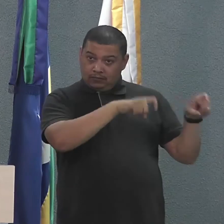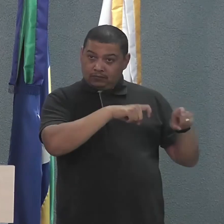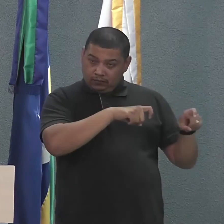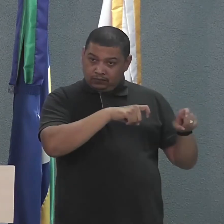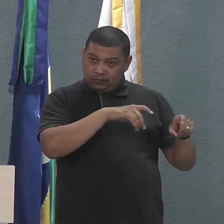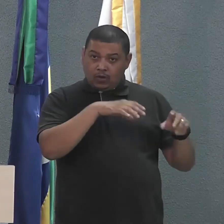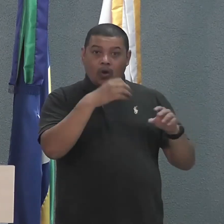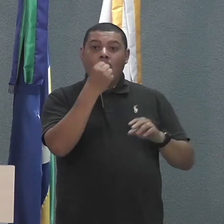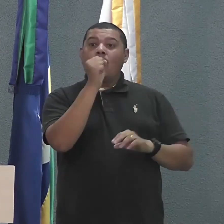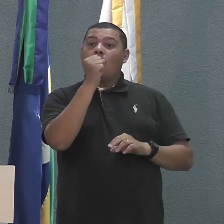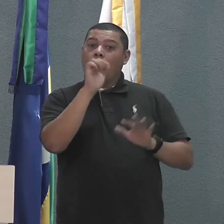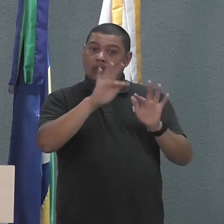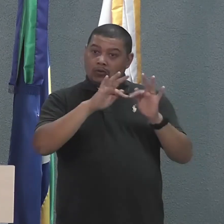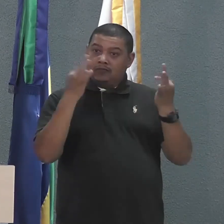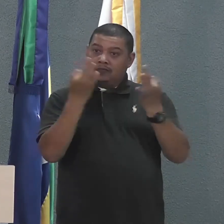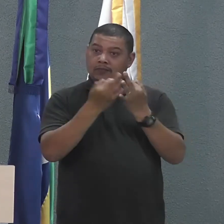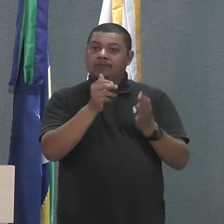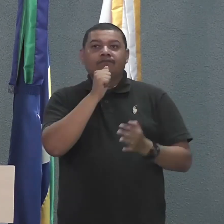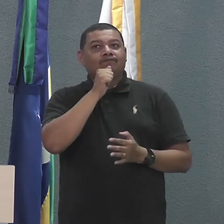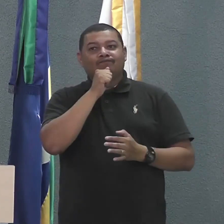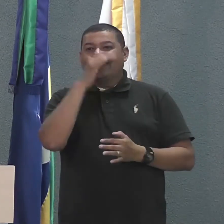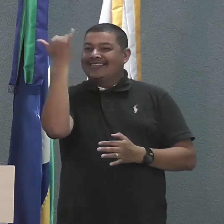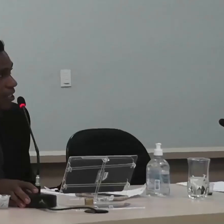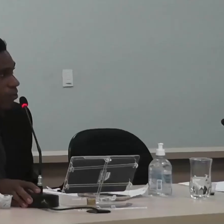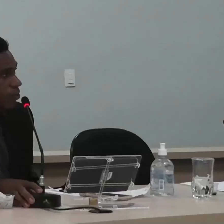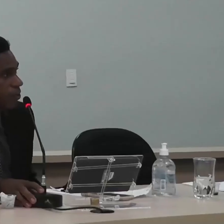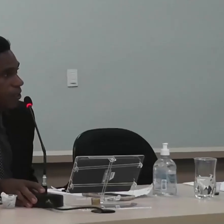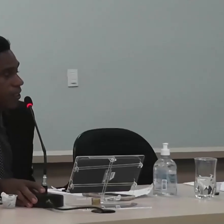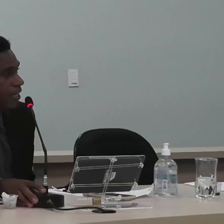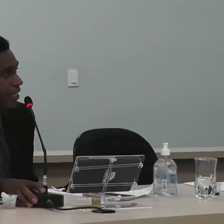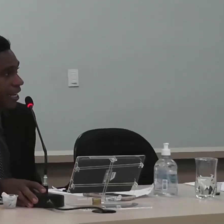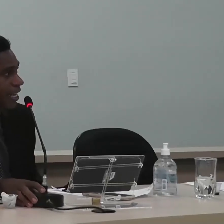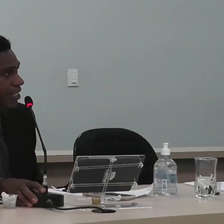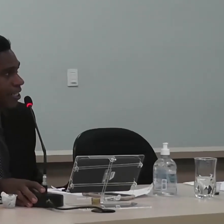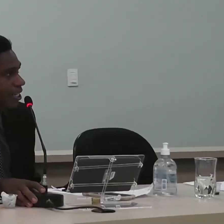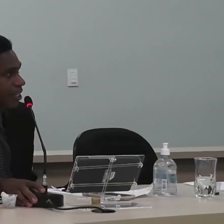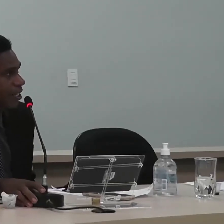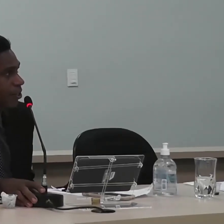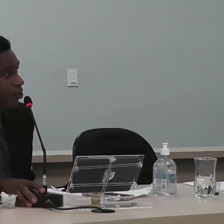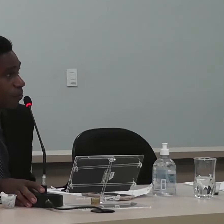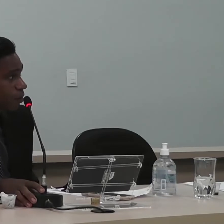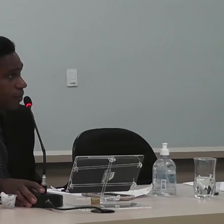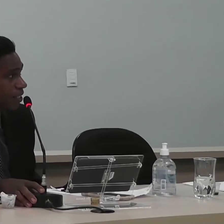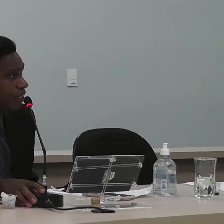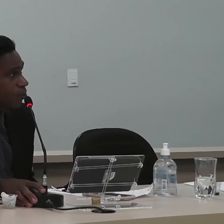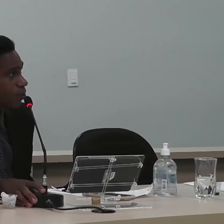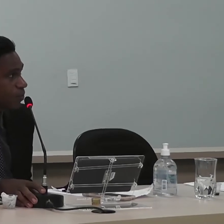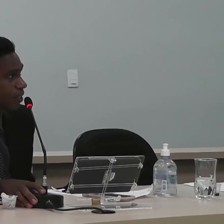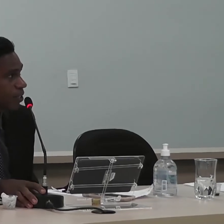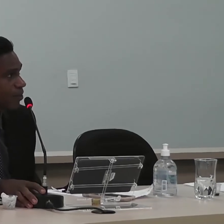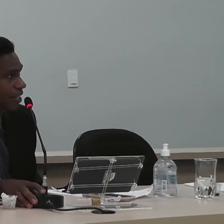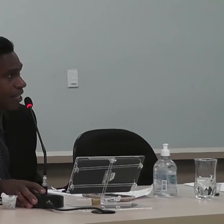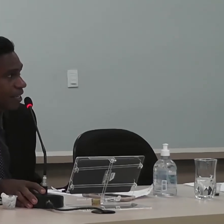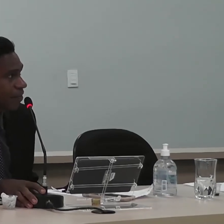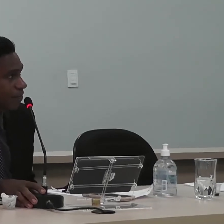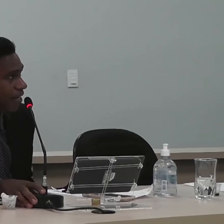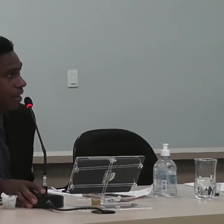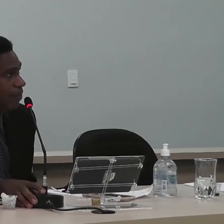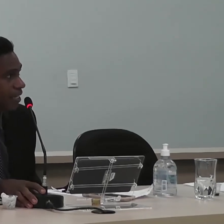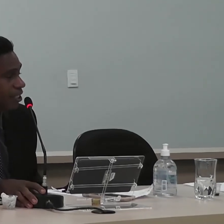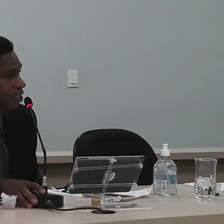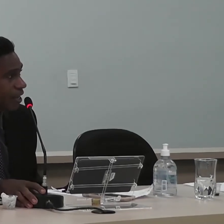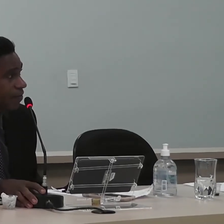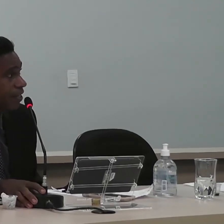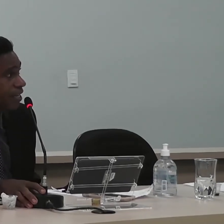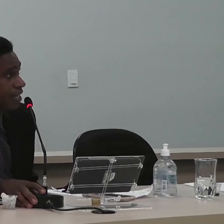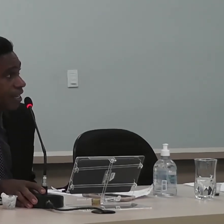famílias ficou no outro final de semana sem energia, e eu solicitei, graças a que eu tenho uma boa amizade com os meninos, né, que vai lá